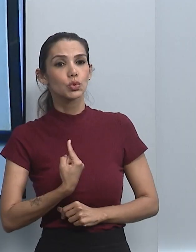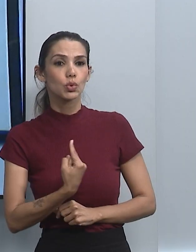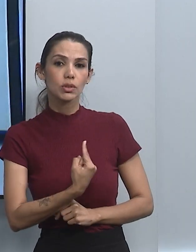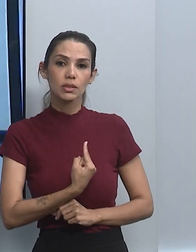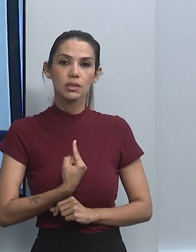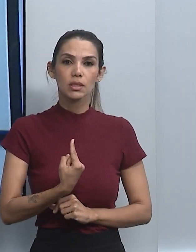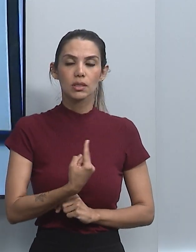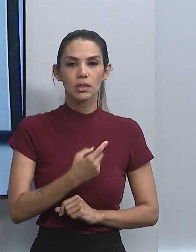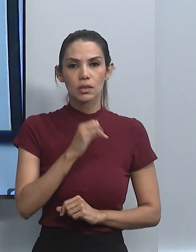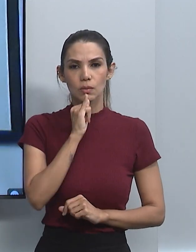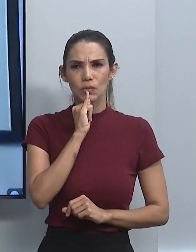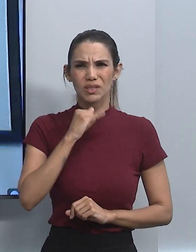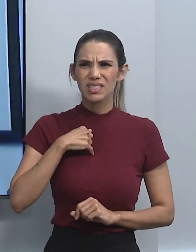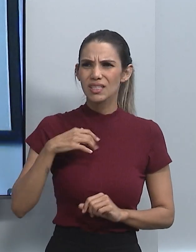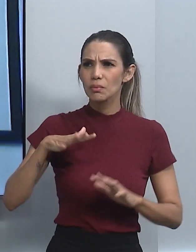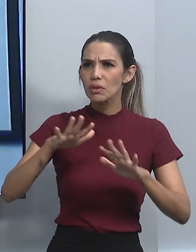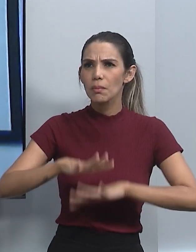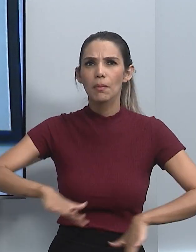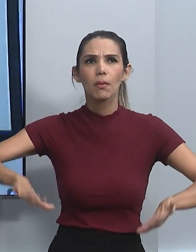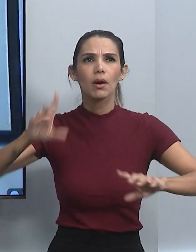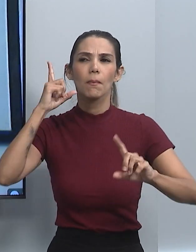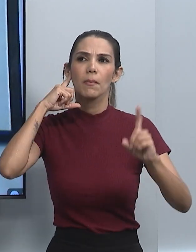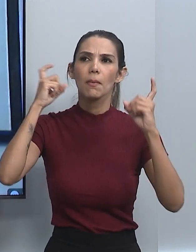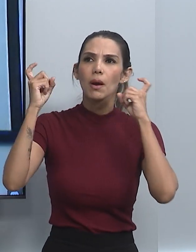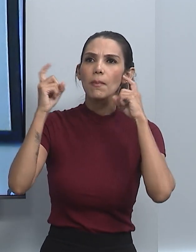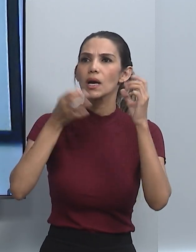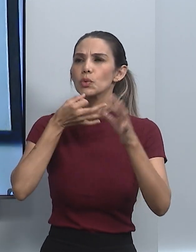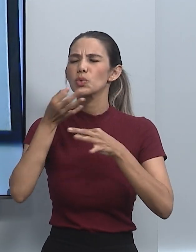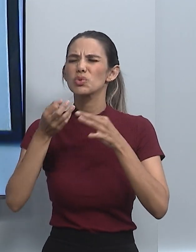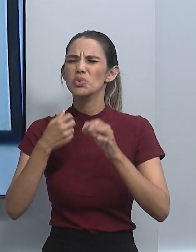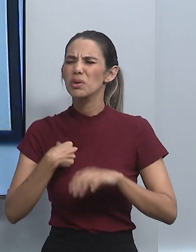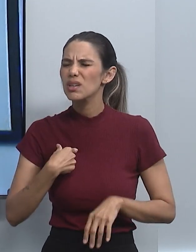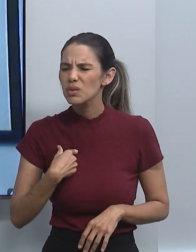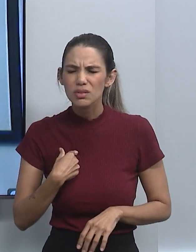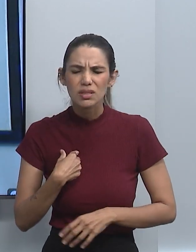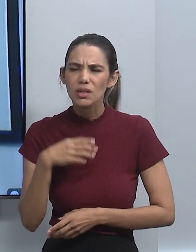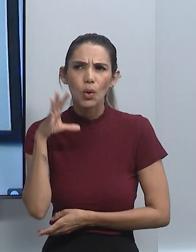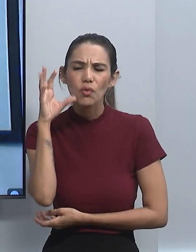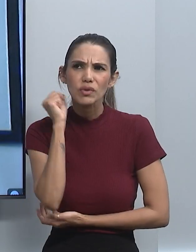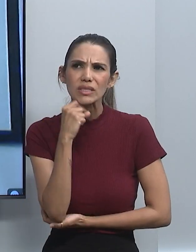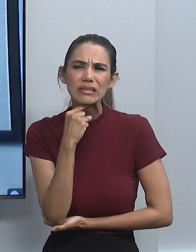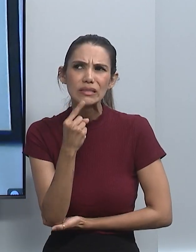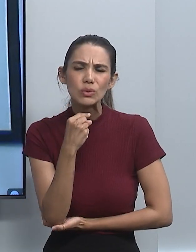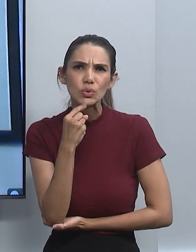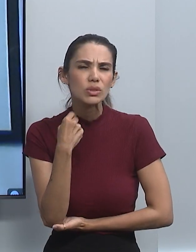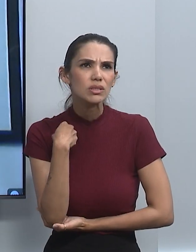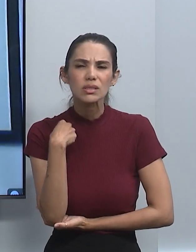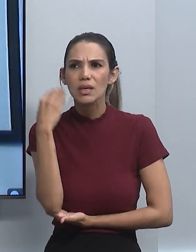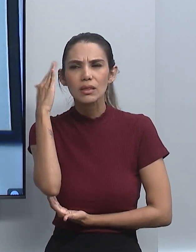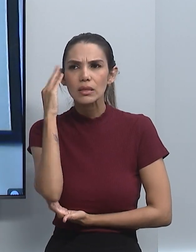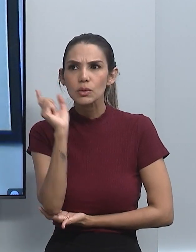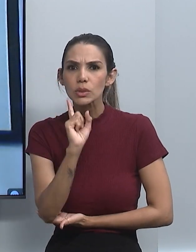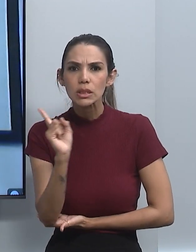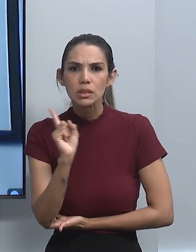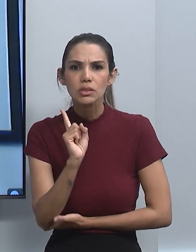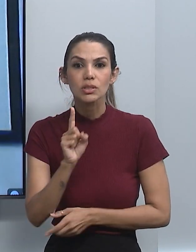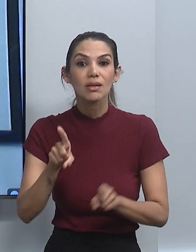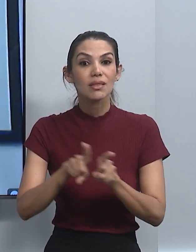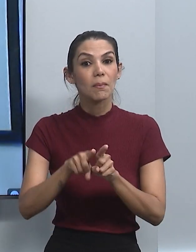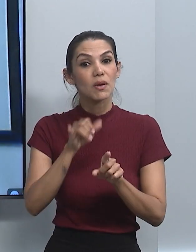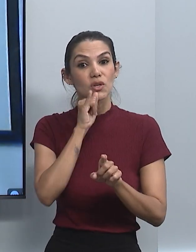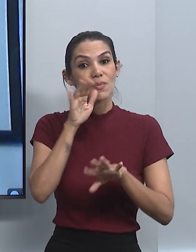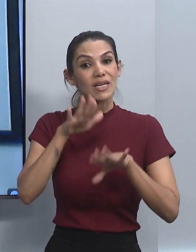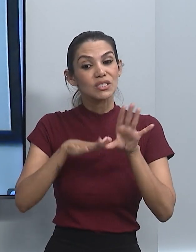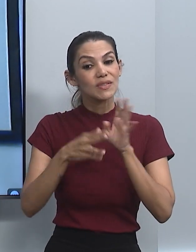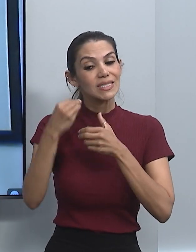a pessoa tem dificuldade de compreender o que é dito. O zumbido também é um dos